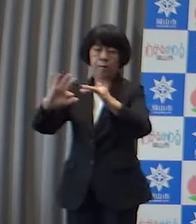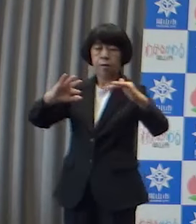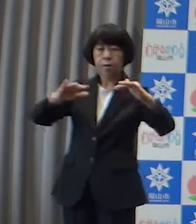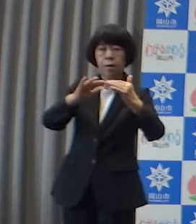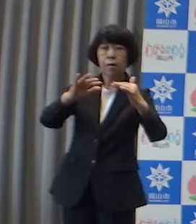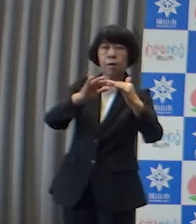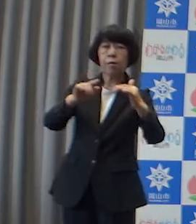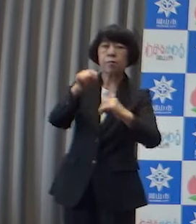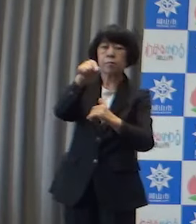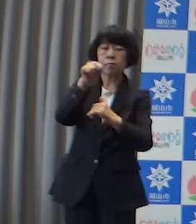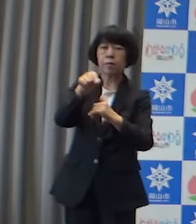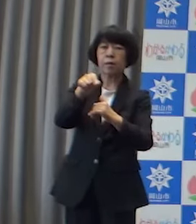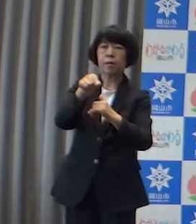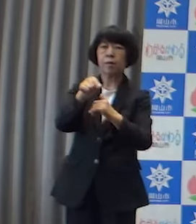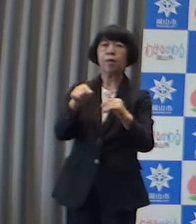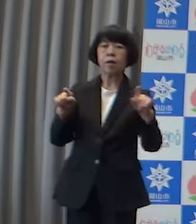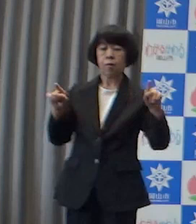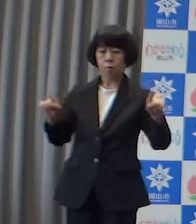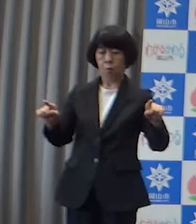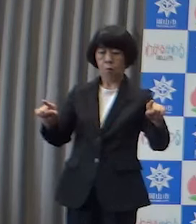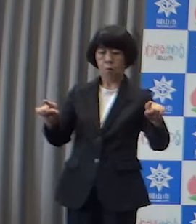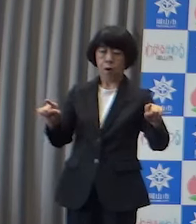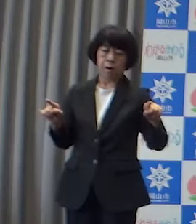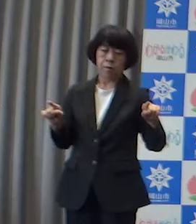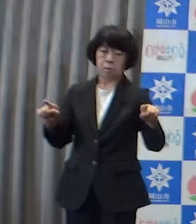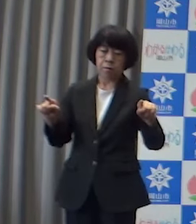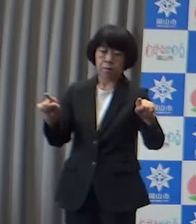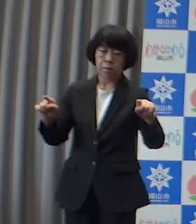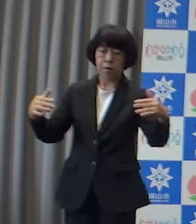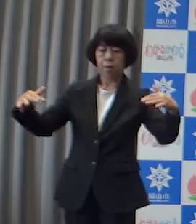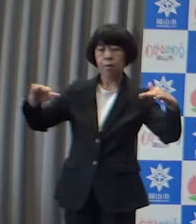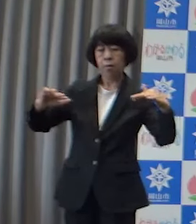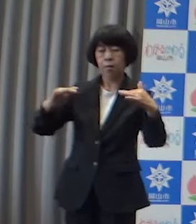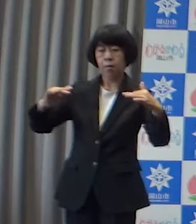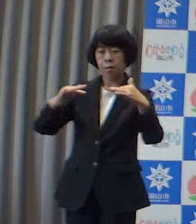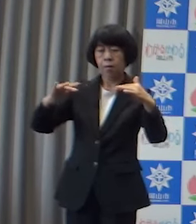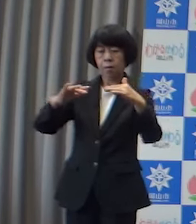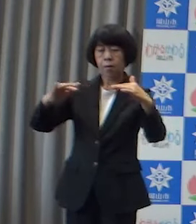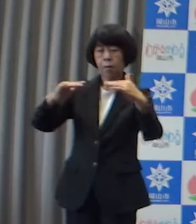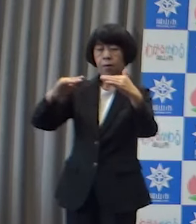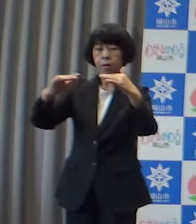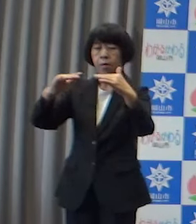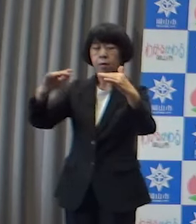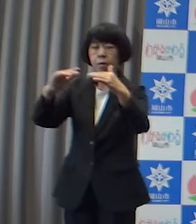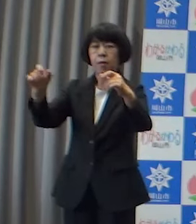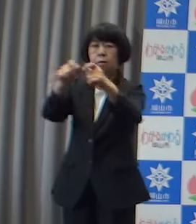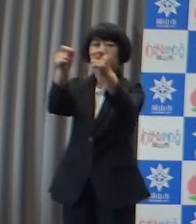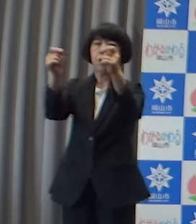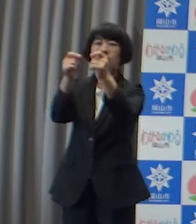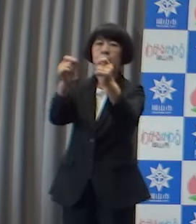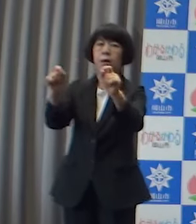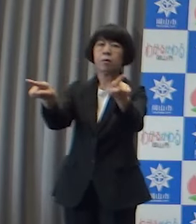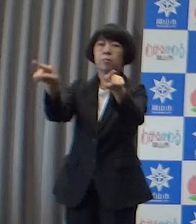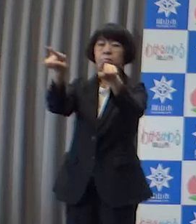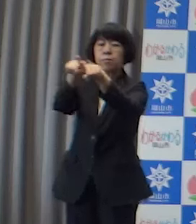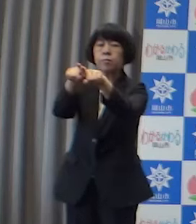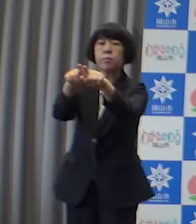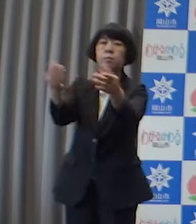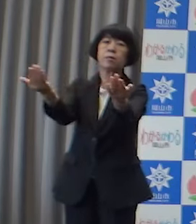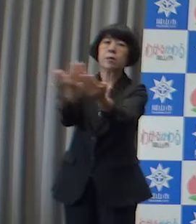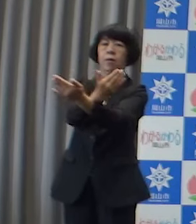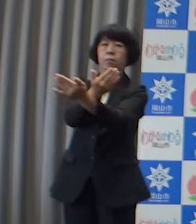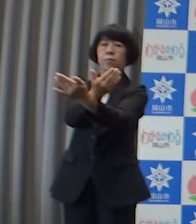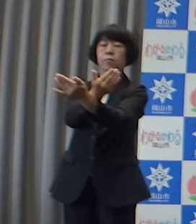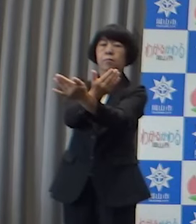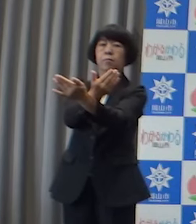それは着地をしていくのかっていうのは基本的には両者の間でやるべきものだと思うんですが、それが本当にう